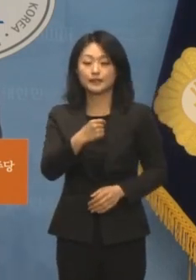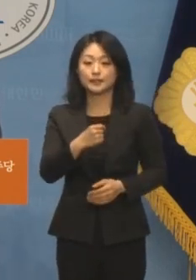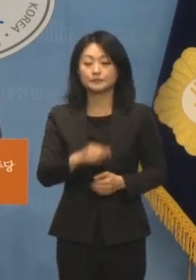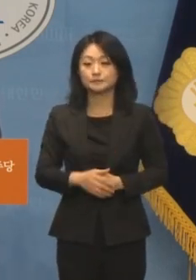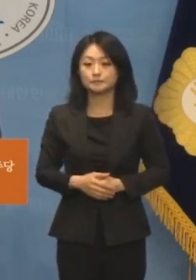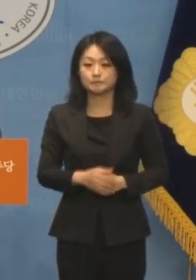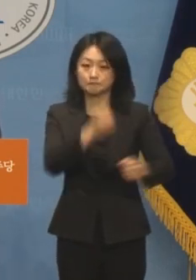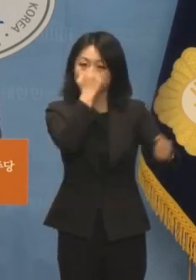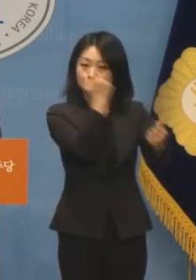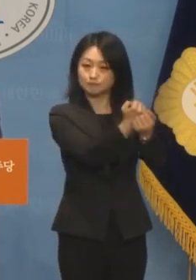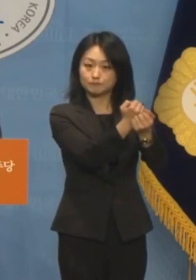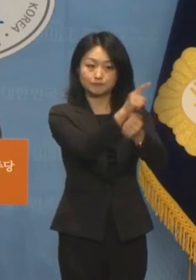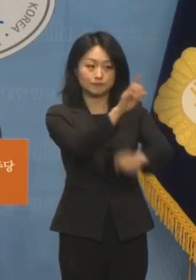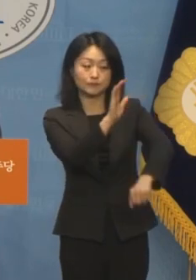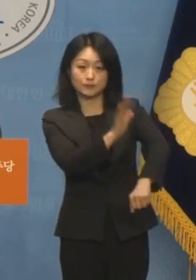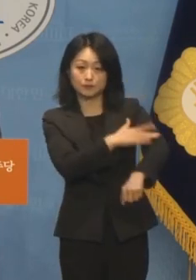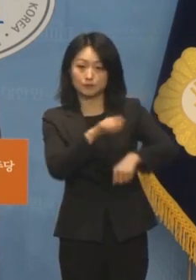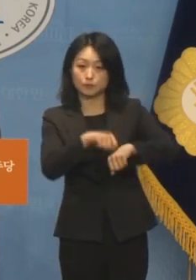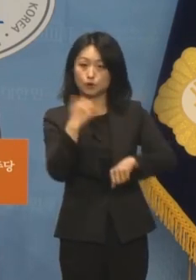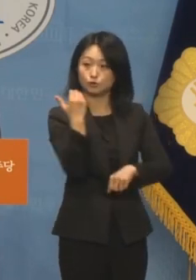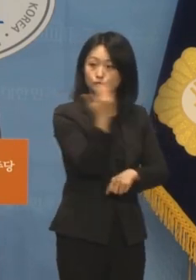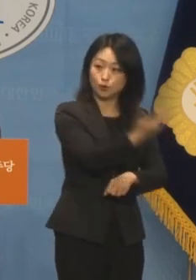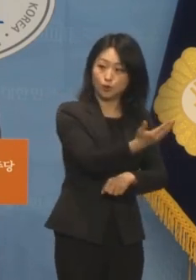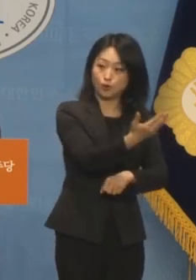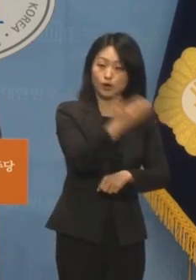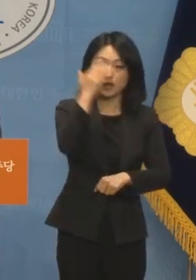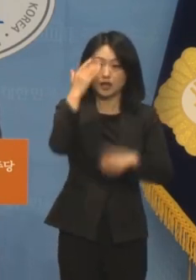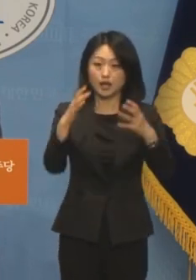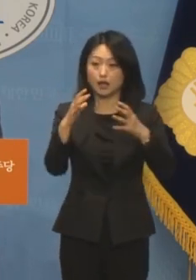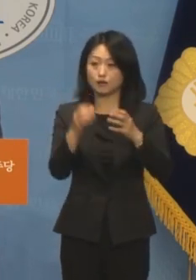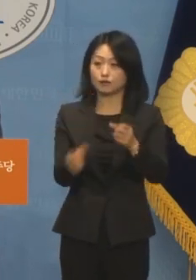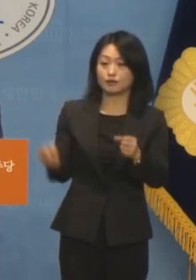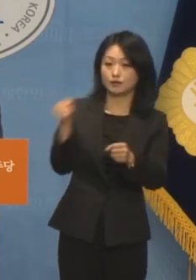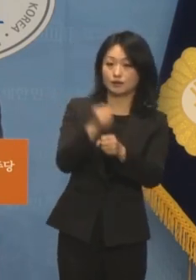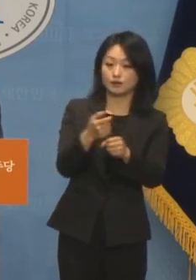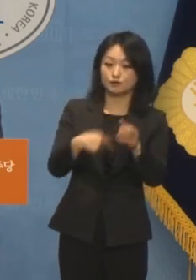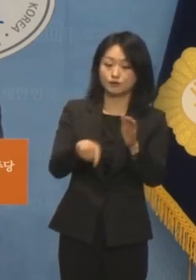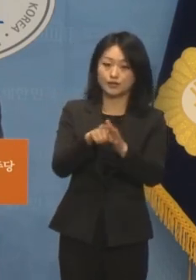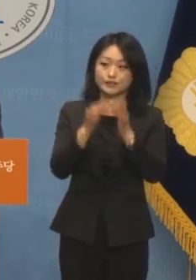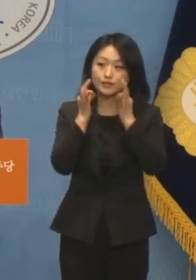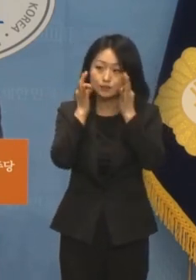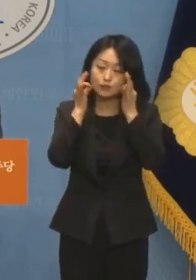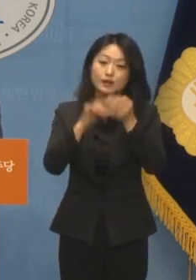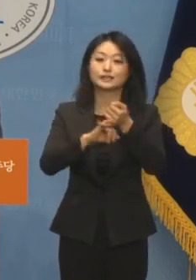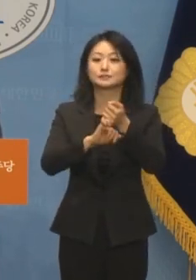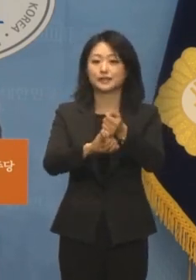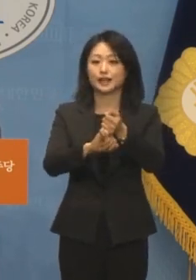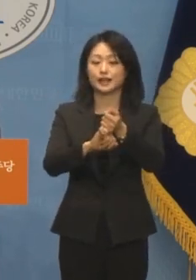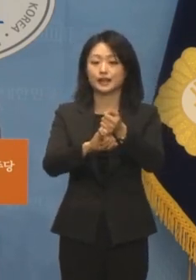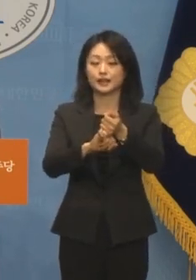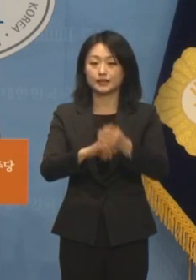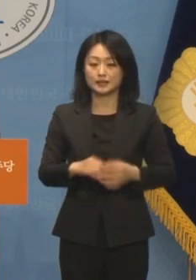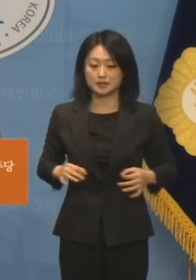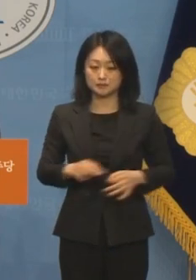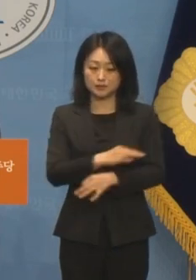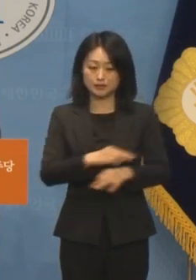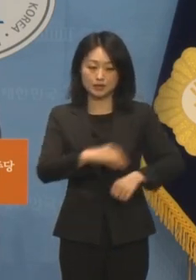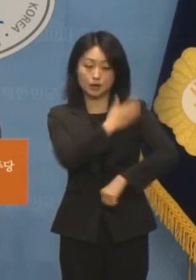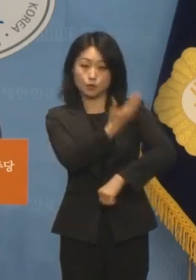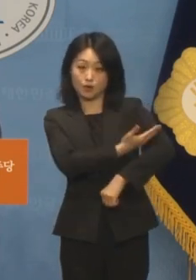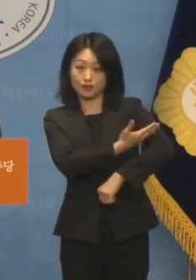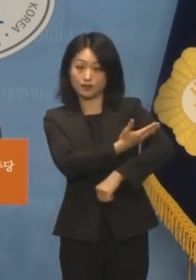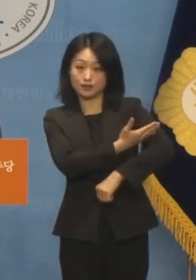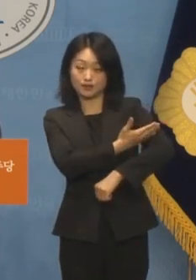무도한 정권의 책임을 묻고 대한민국을 정상화시키는 데 선두에 설 것입니다. 불의한 권력을